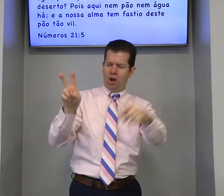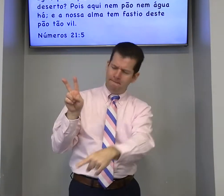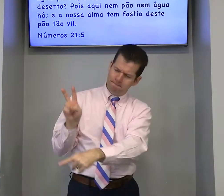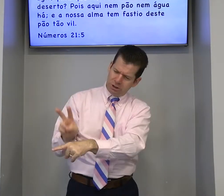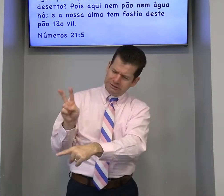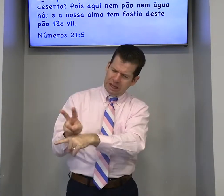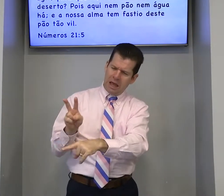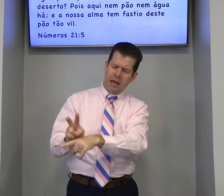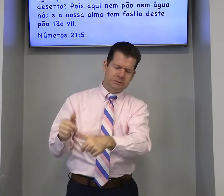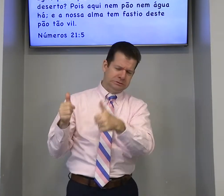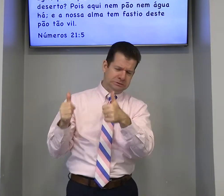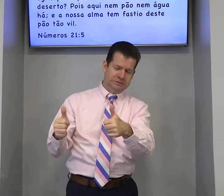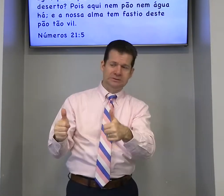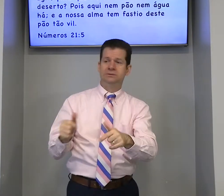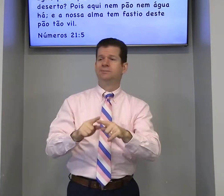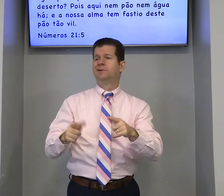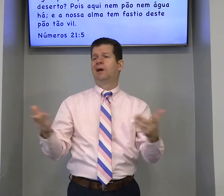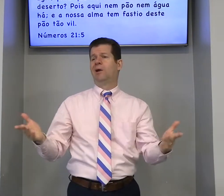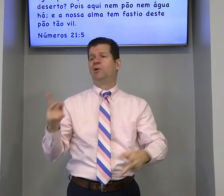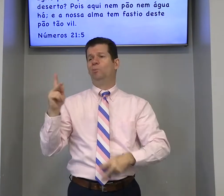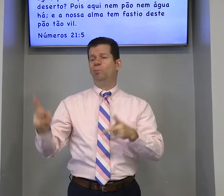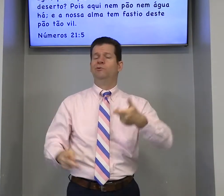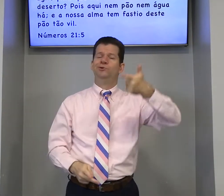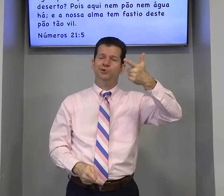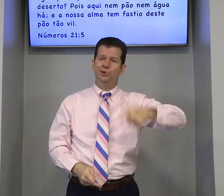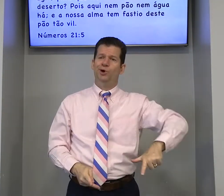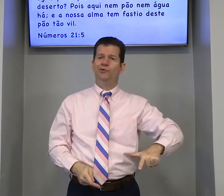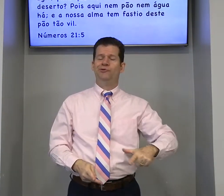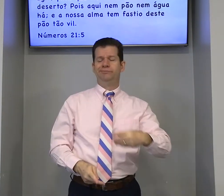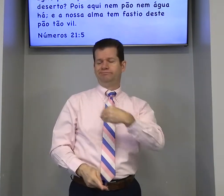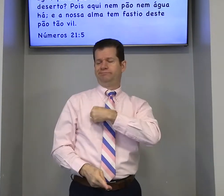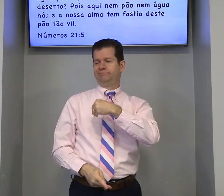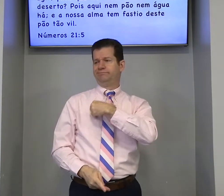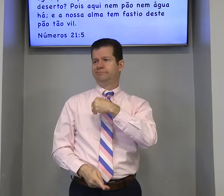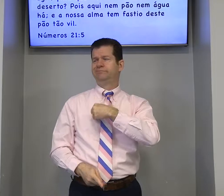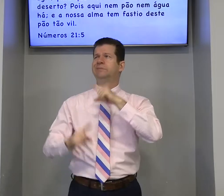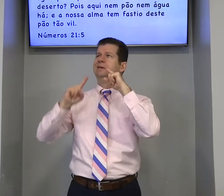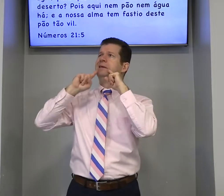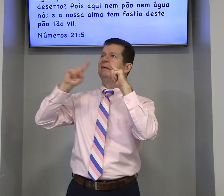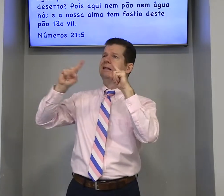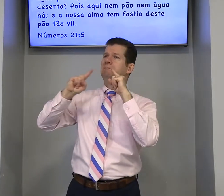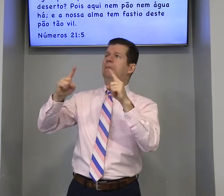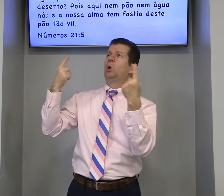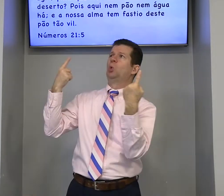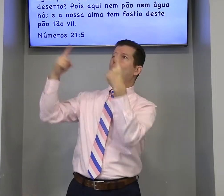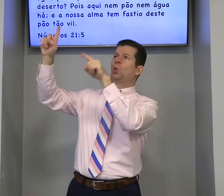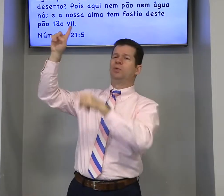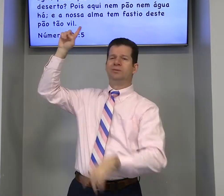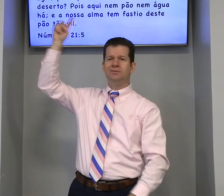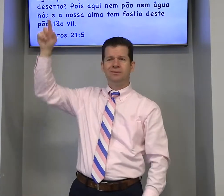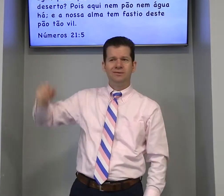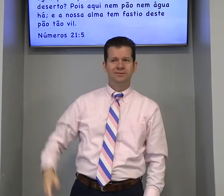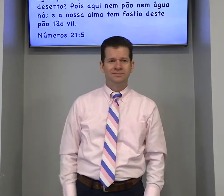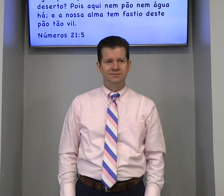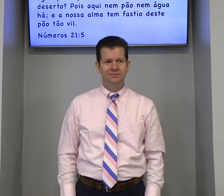livrou da guerra, protegeu. Mas o povo continuava pecando, reclamando contra Deus.